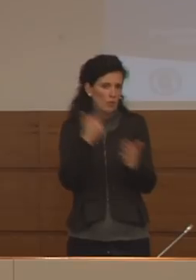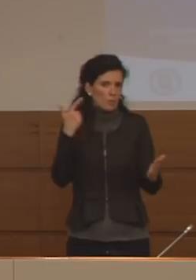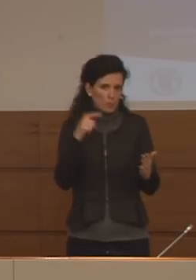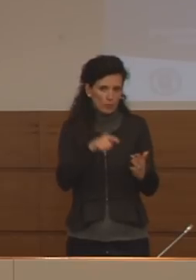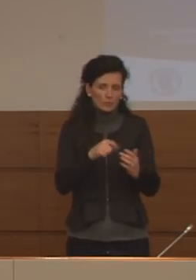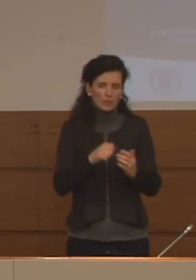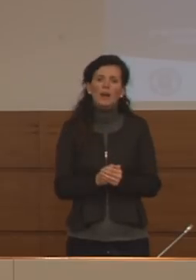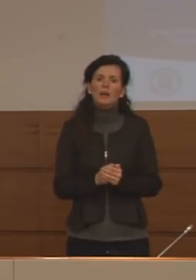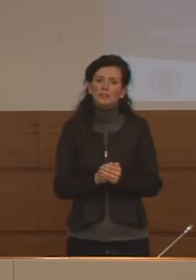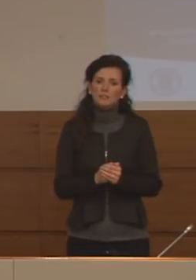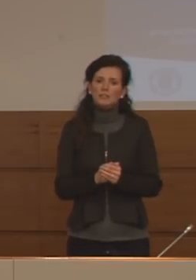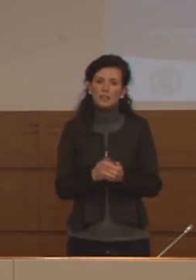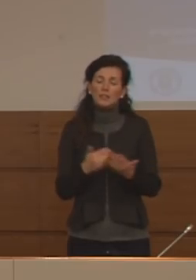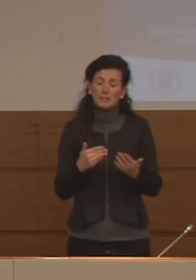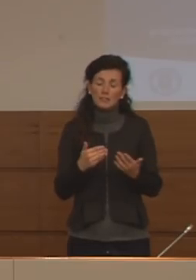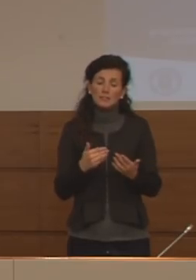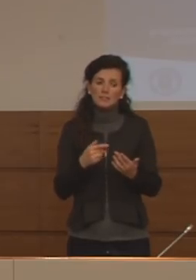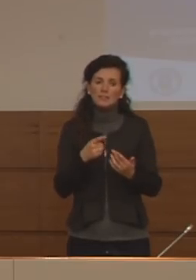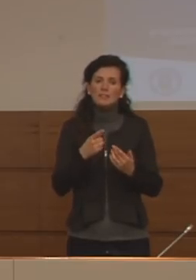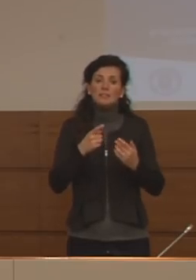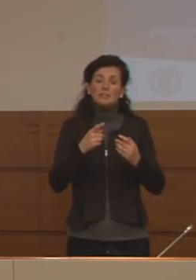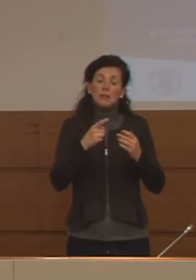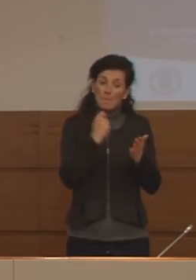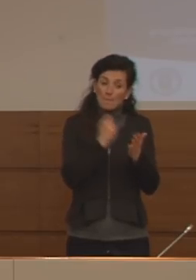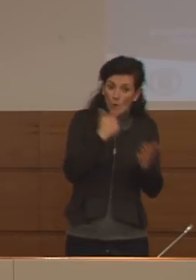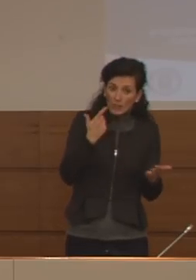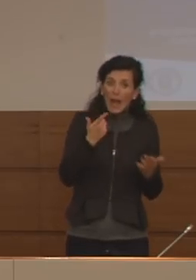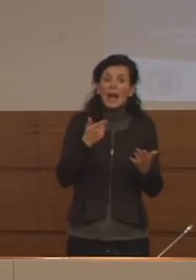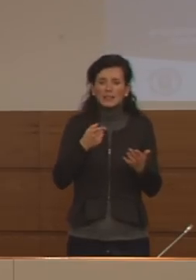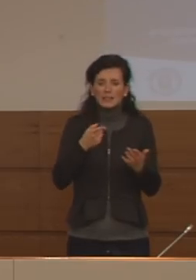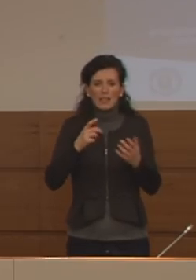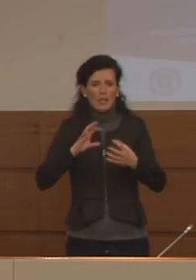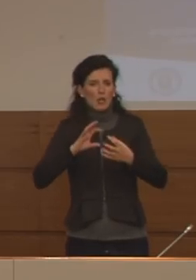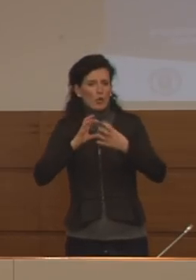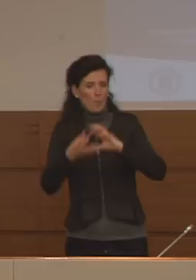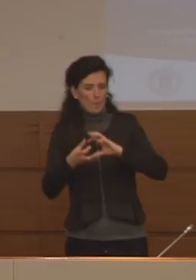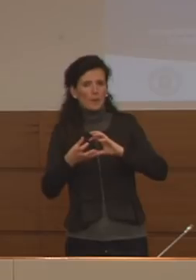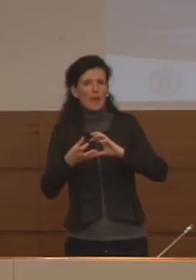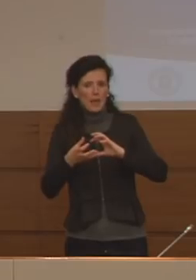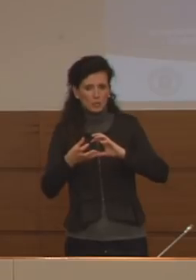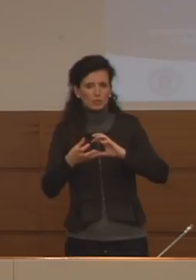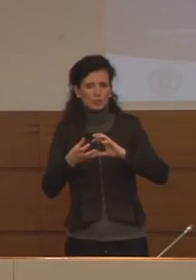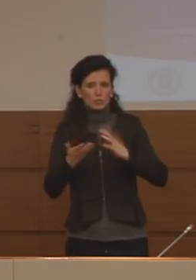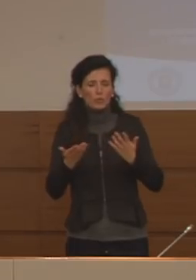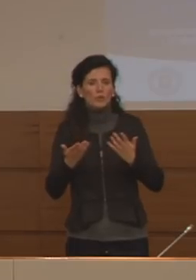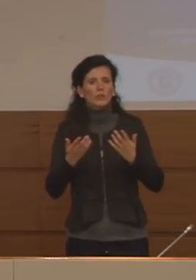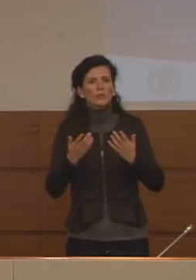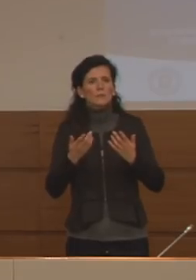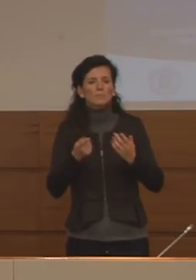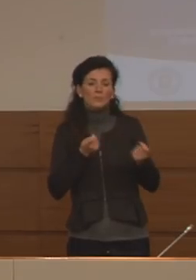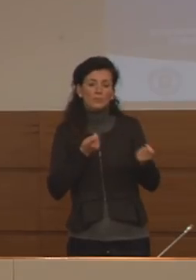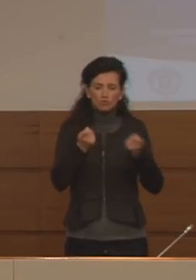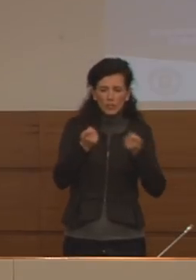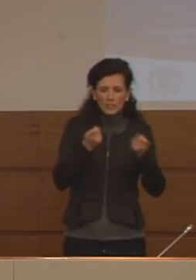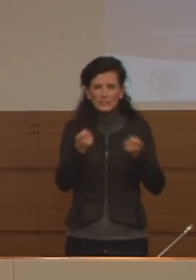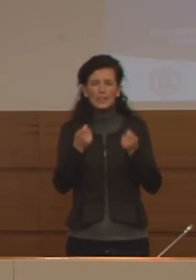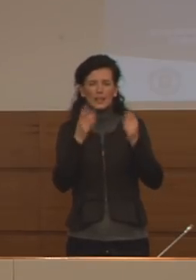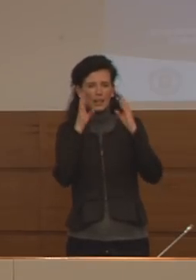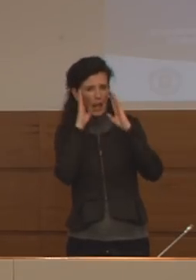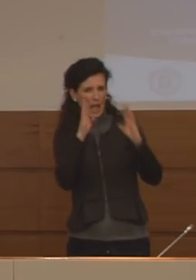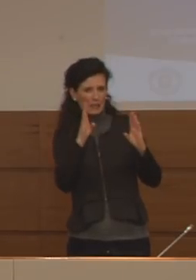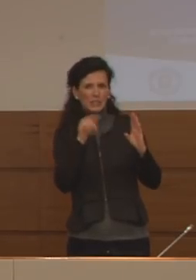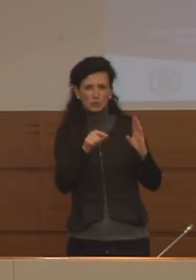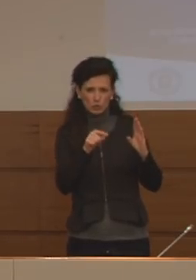probabilmente anche il più complesso quello del da di gestione con attenzione io